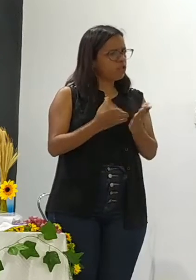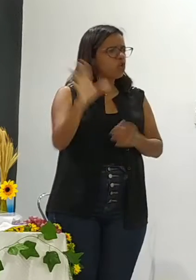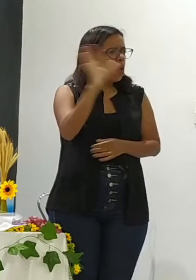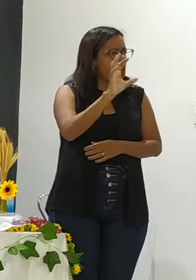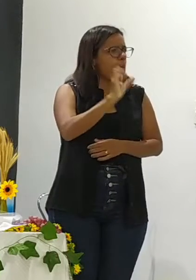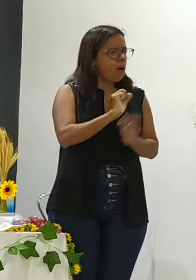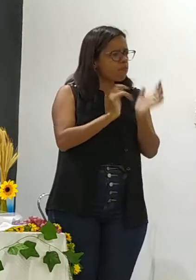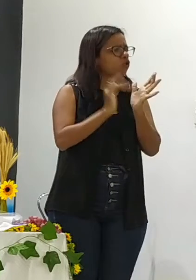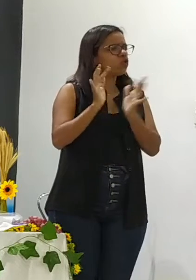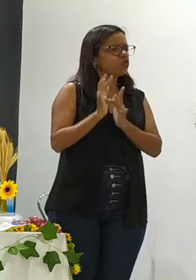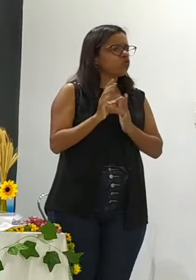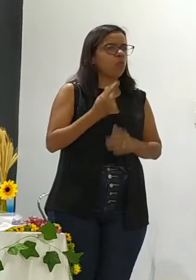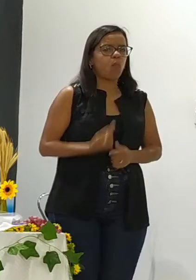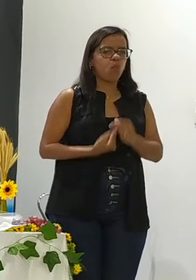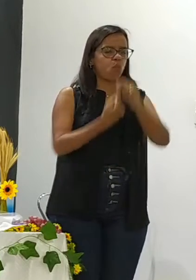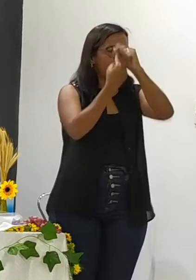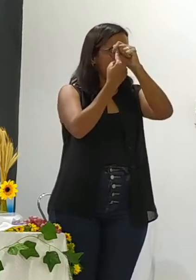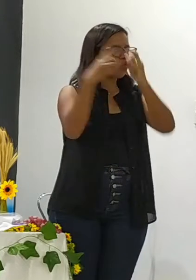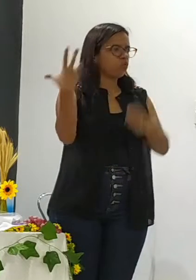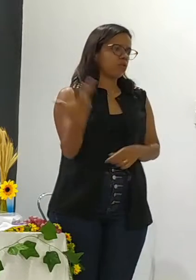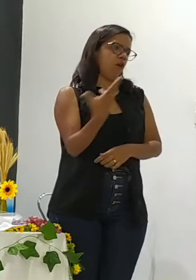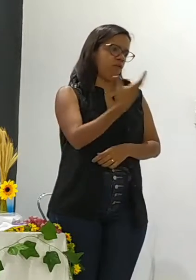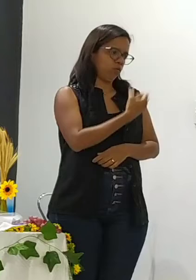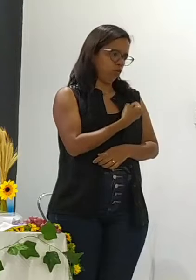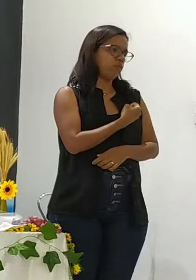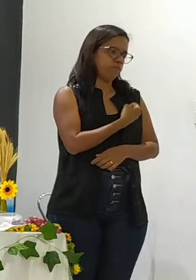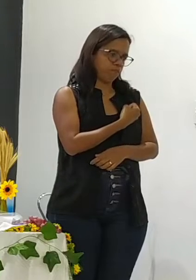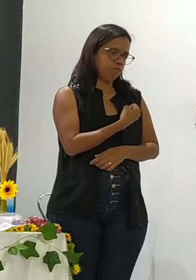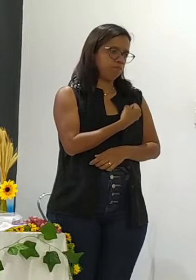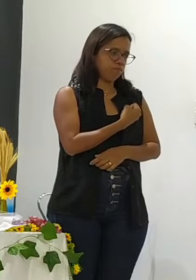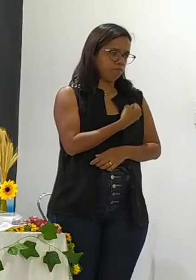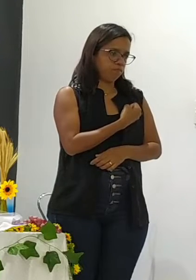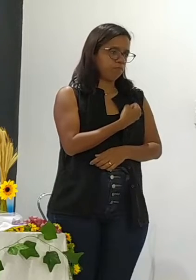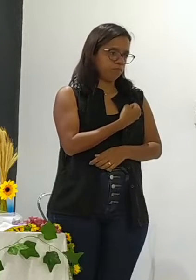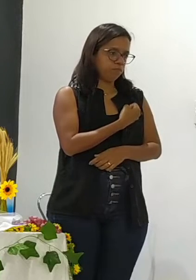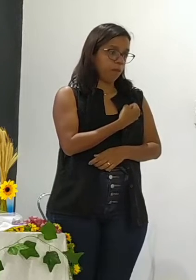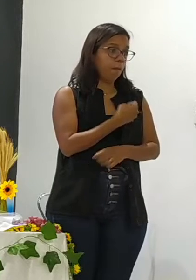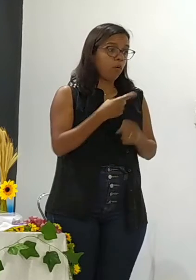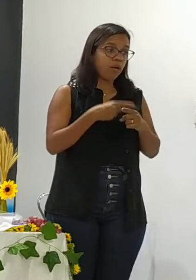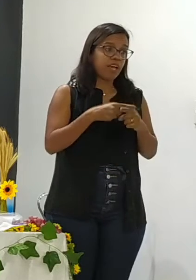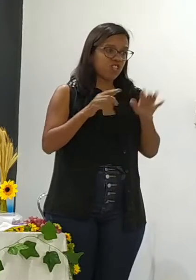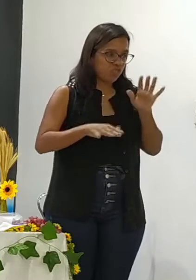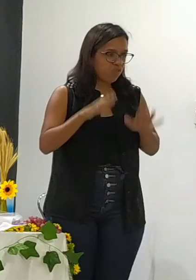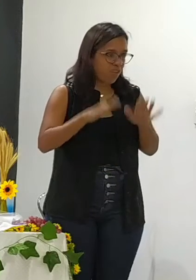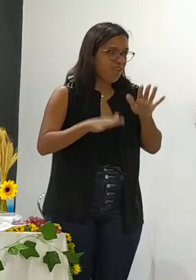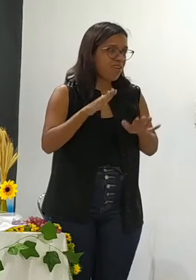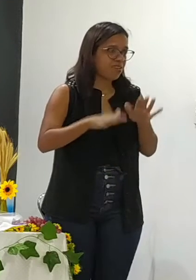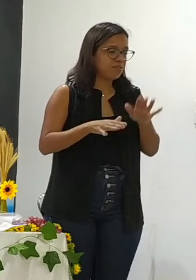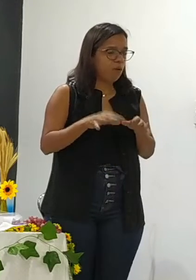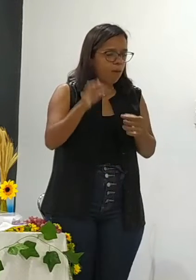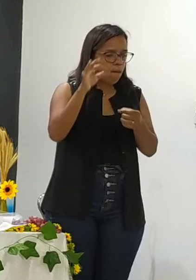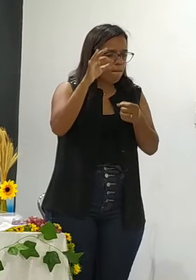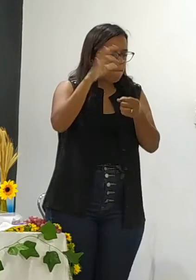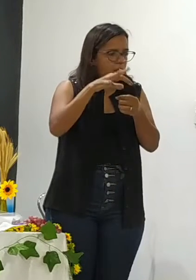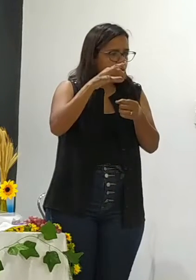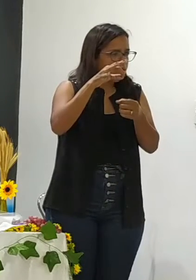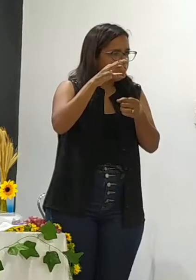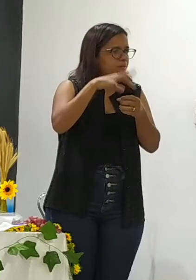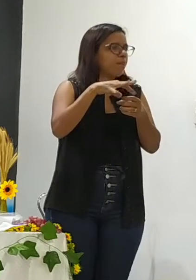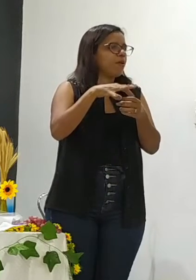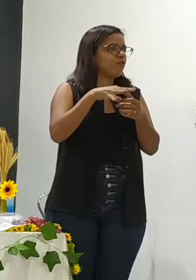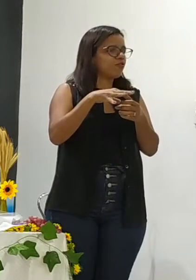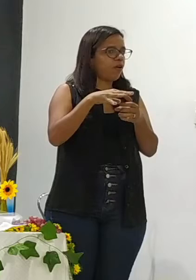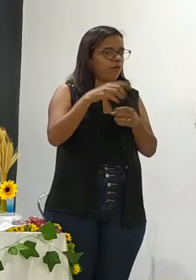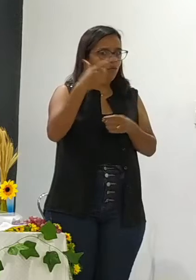amo Jesus Cristo como meu único suficiente Salvador. É isso. Porque às vezes, irmão, é uma semente que é lançada,